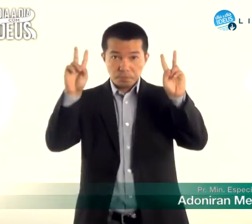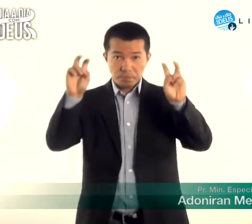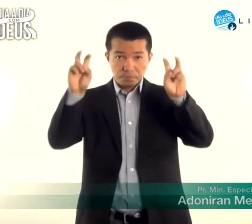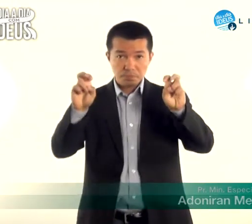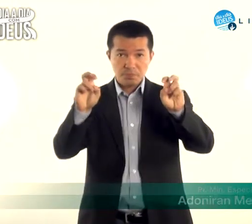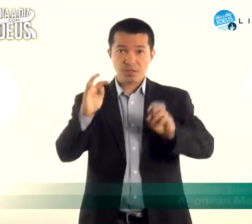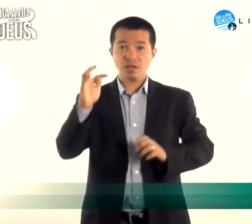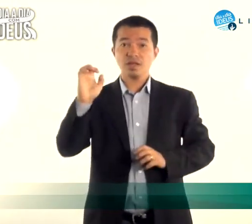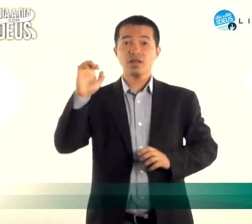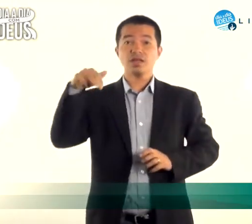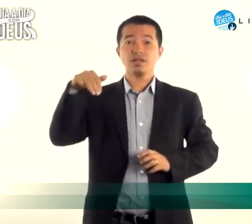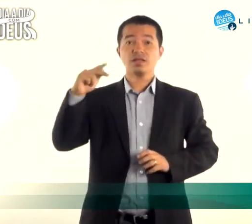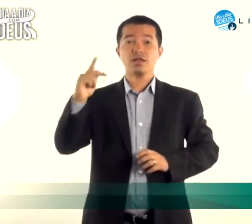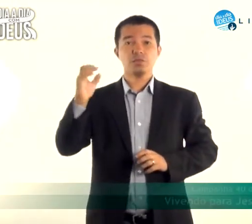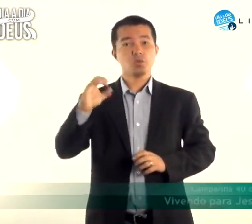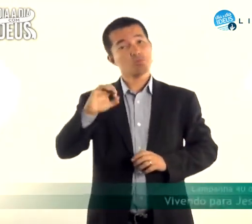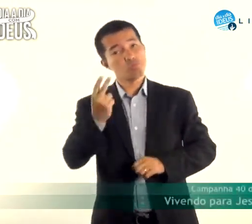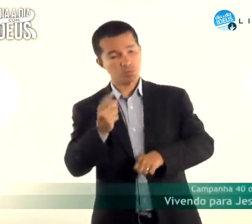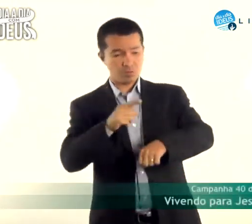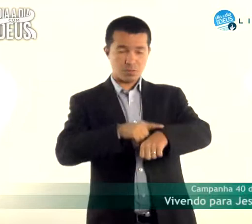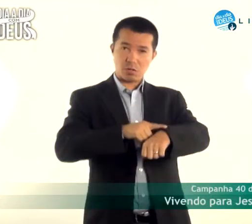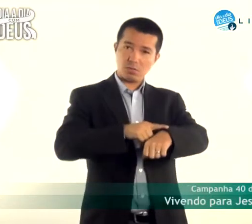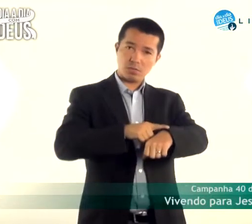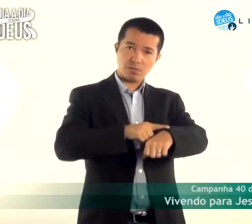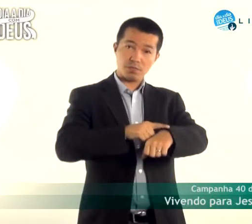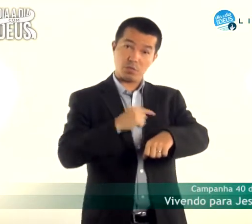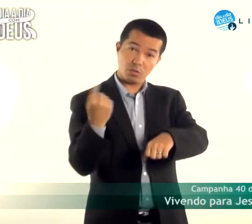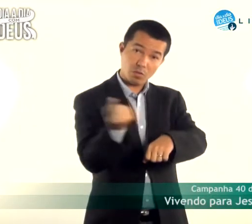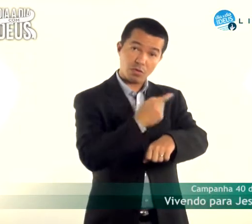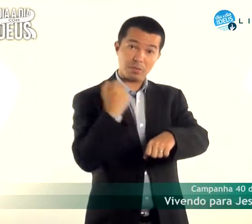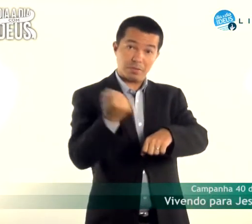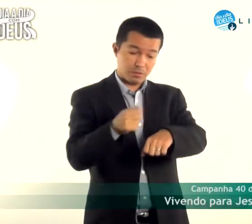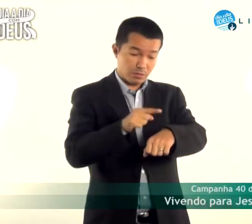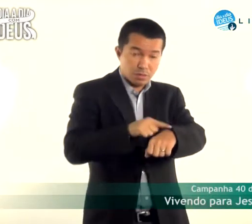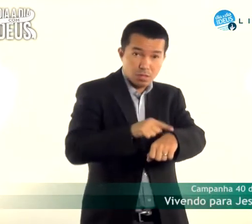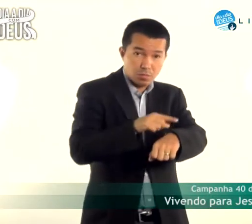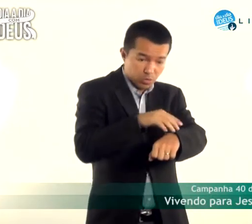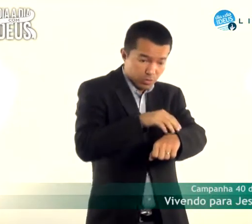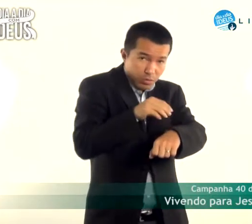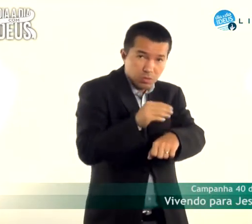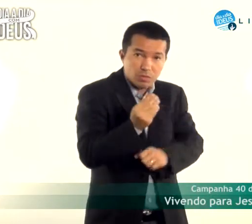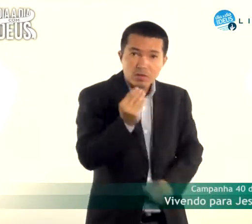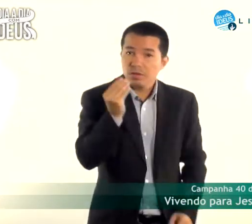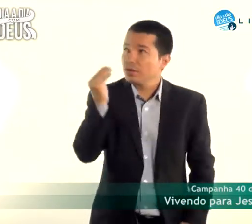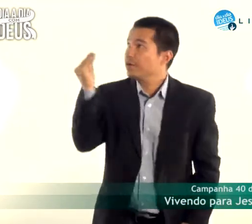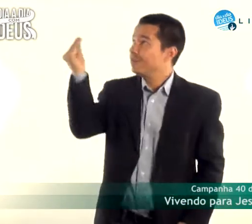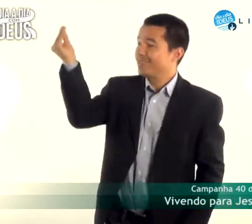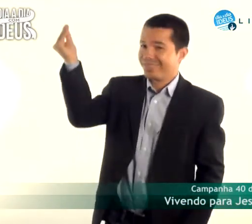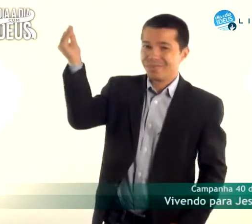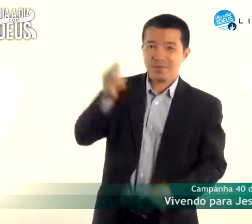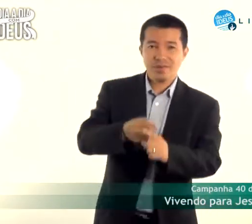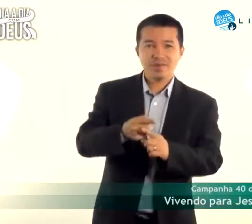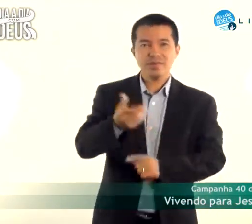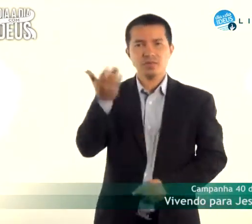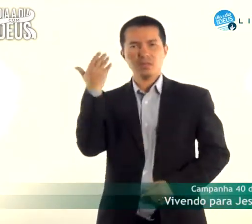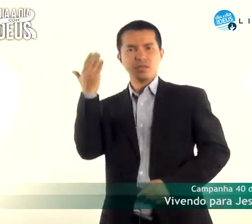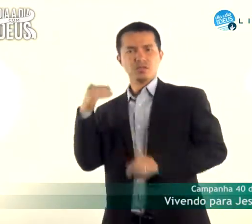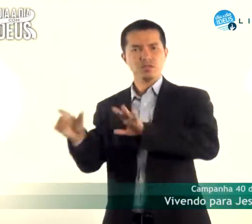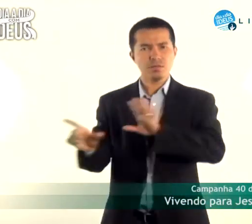Nessa semana vamos dizer que o tempo é de Deus, Deus é o dono de todas as coisas, como já falamos na primeira semana, e Ele é o dono